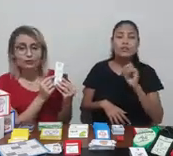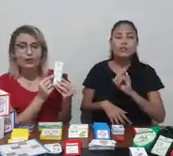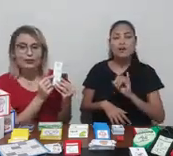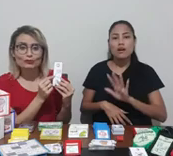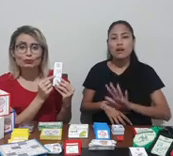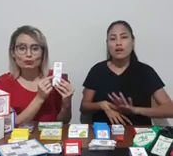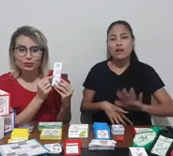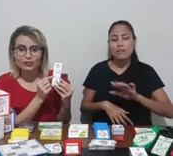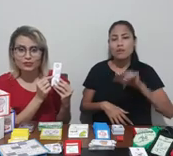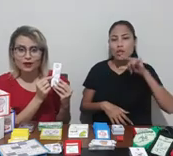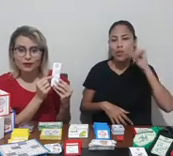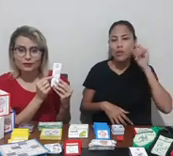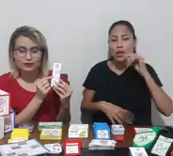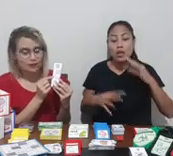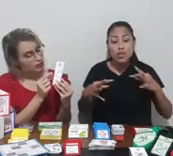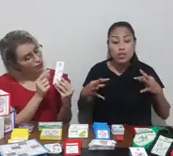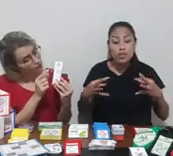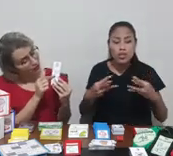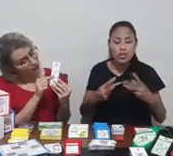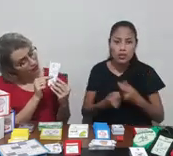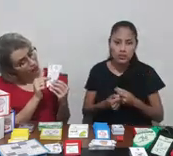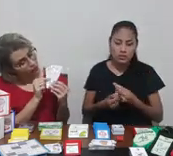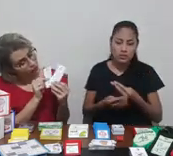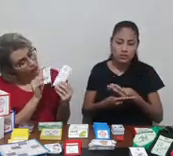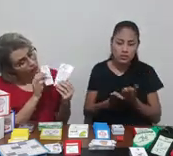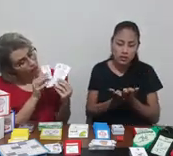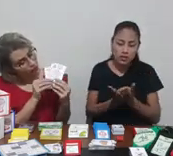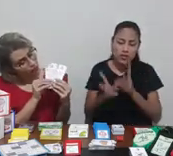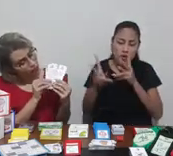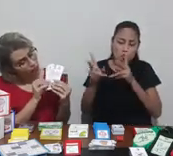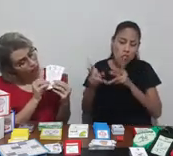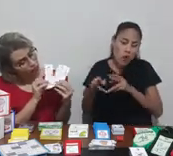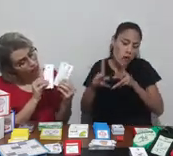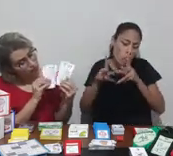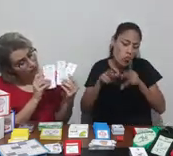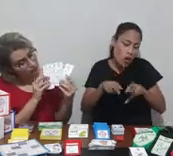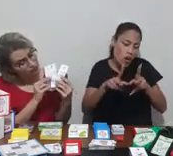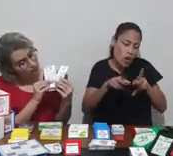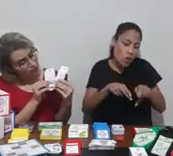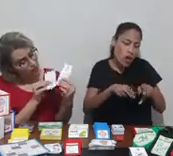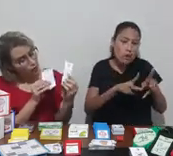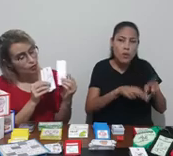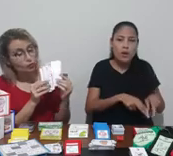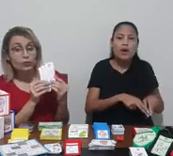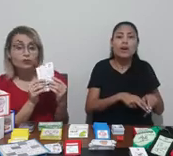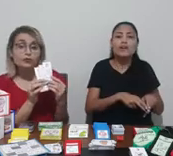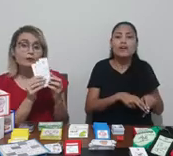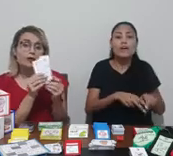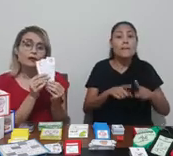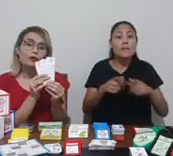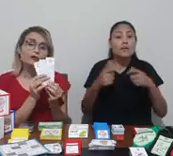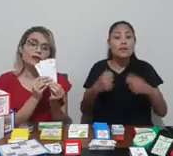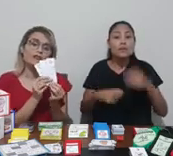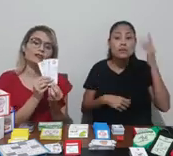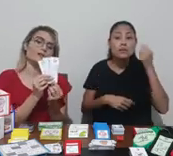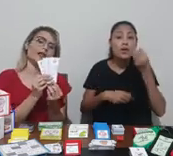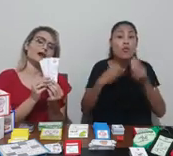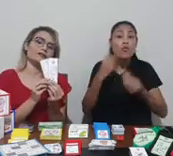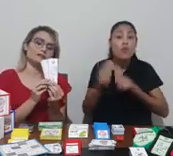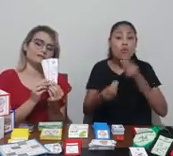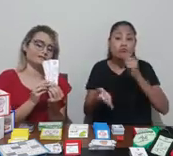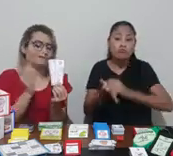imagem do gato em todas as cartas. Então, ela é igual em todas as cartas, porém eu tenho que saber como escrever